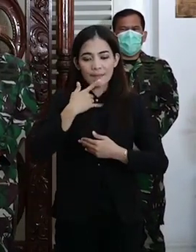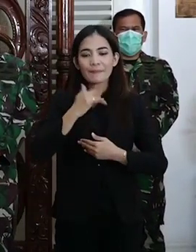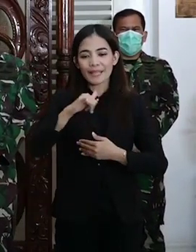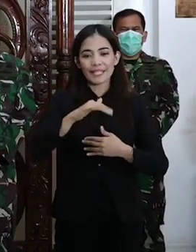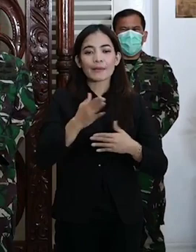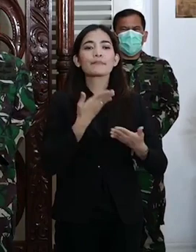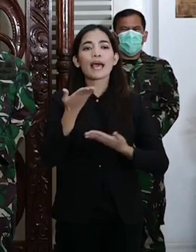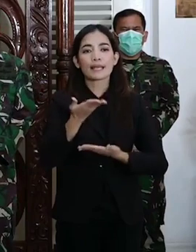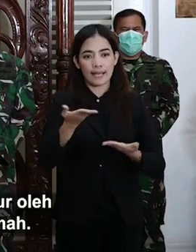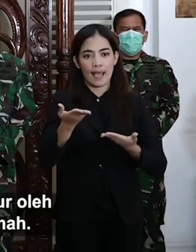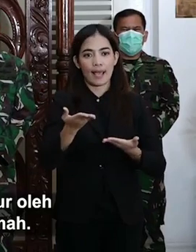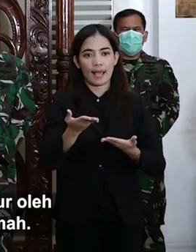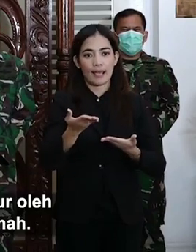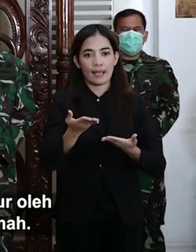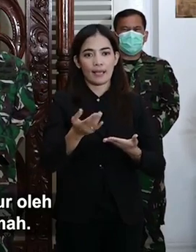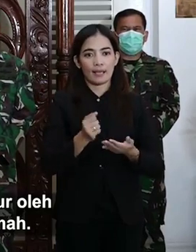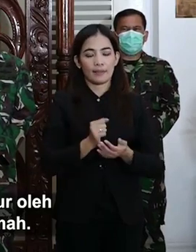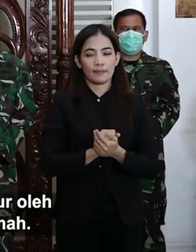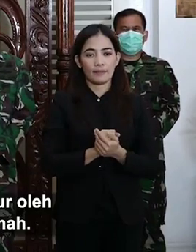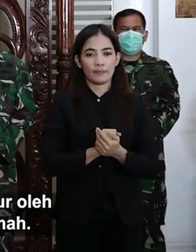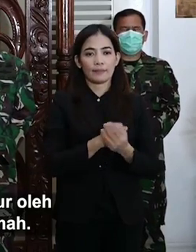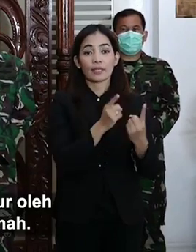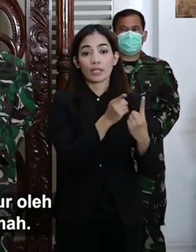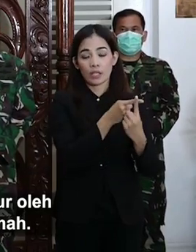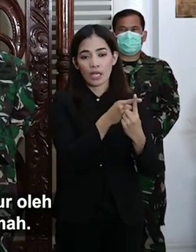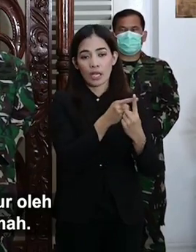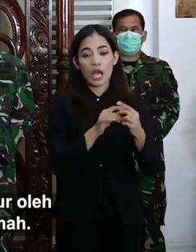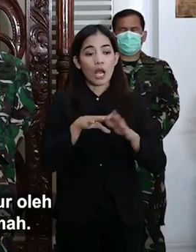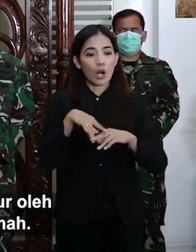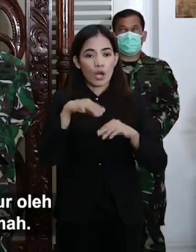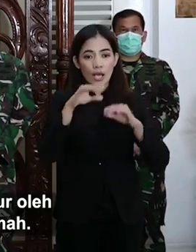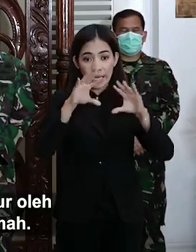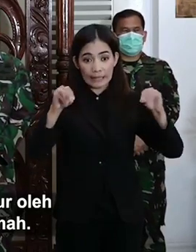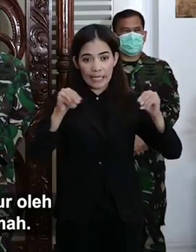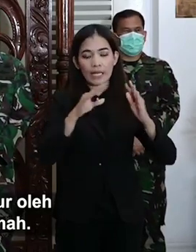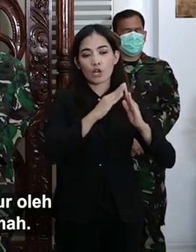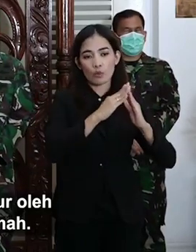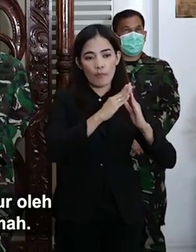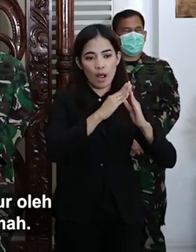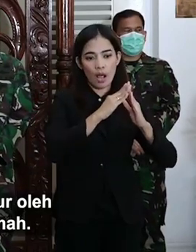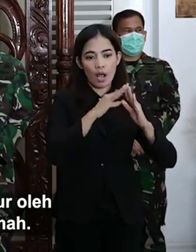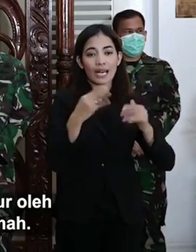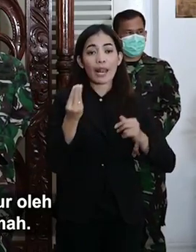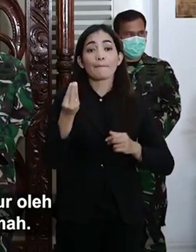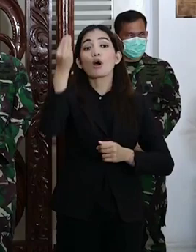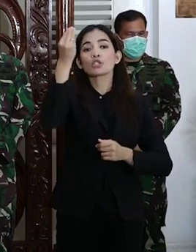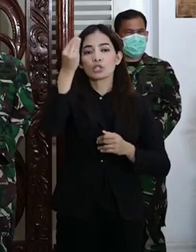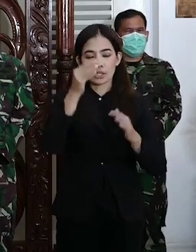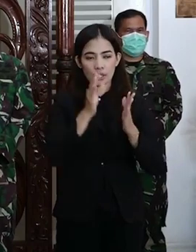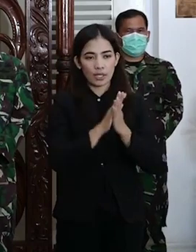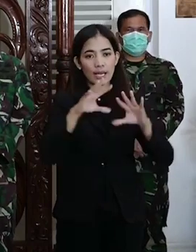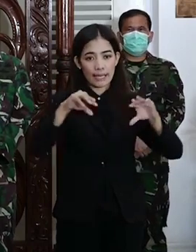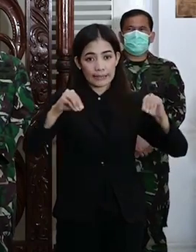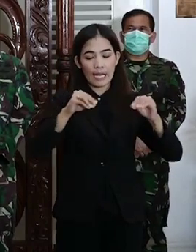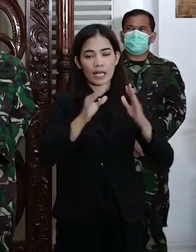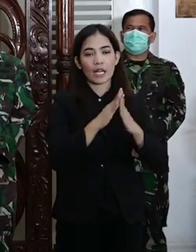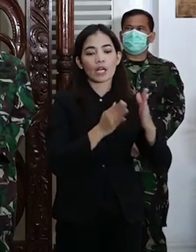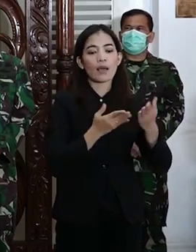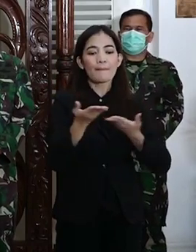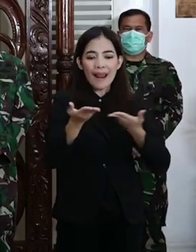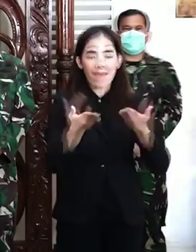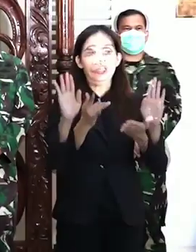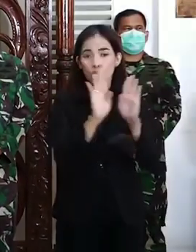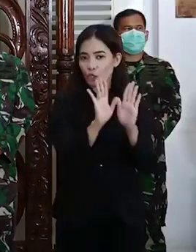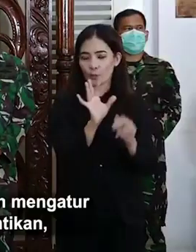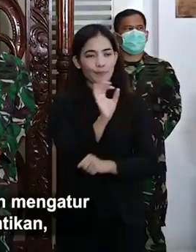biasa. Yang bisa bekerja dari rumah diatur oleh atasannya untuk bekerja dari rumah, tapi pelayanan